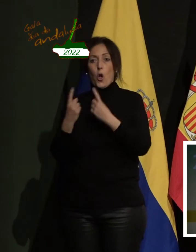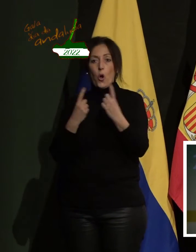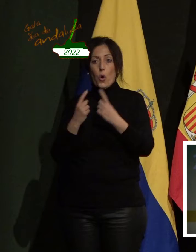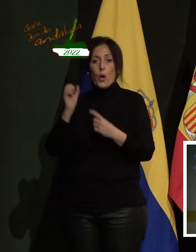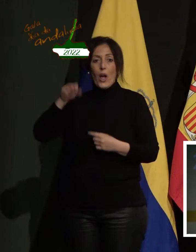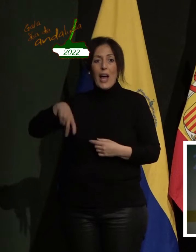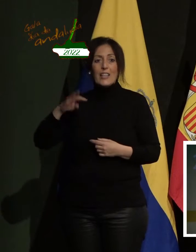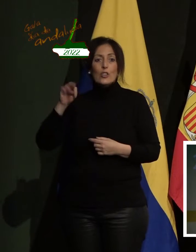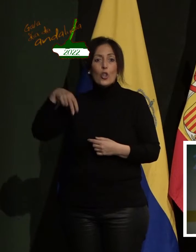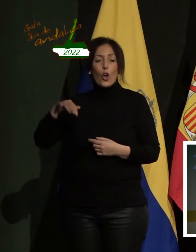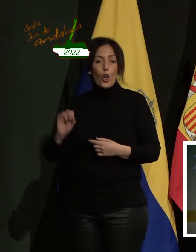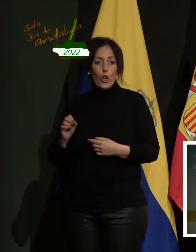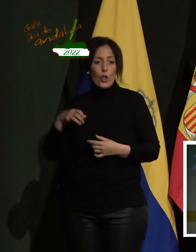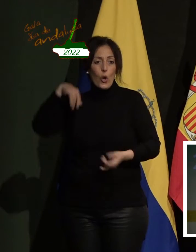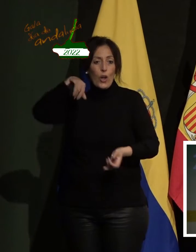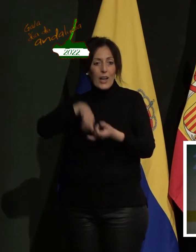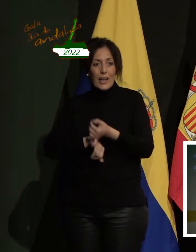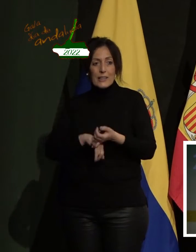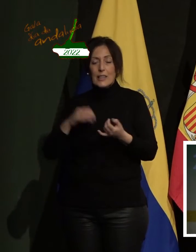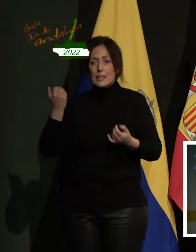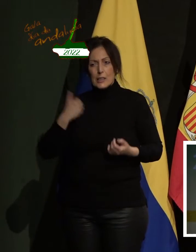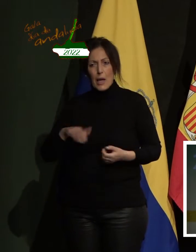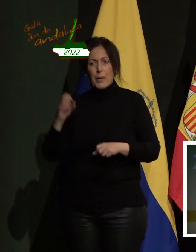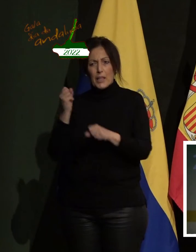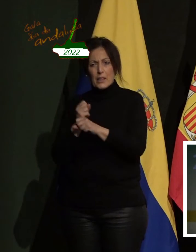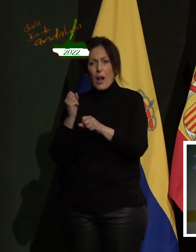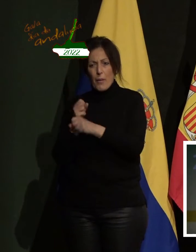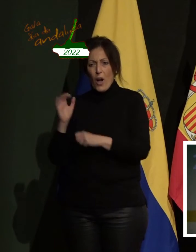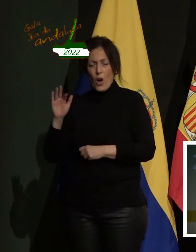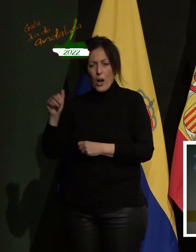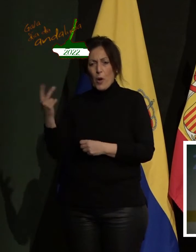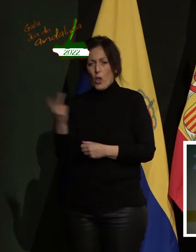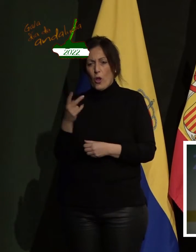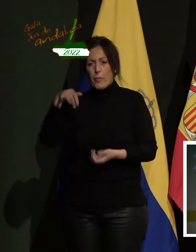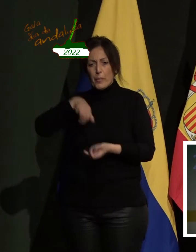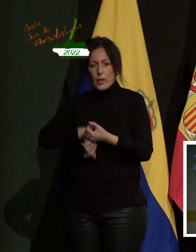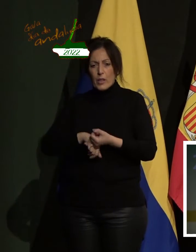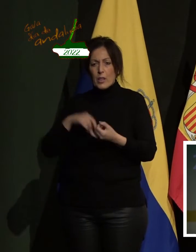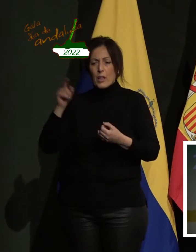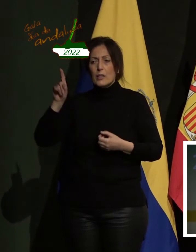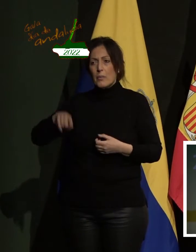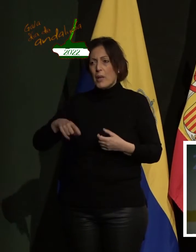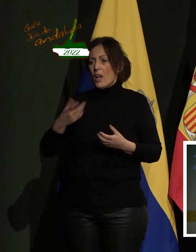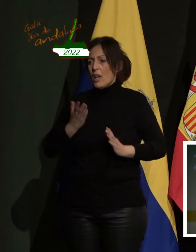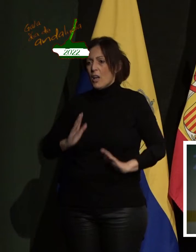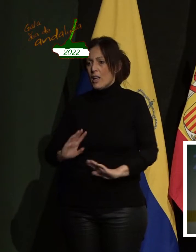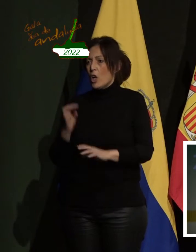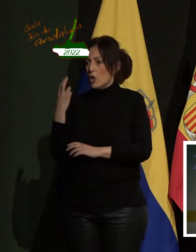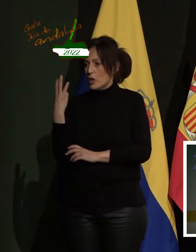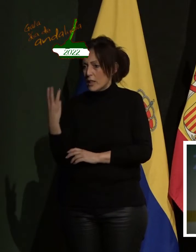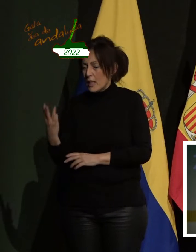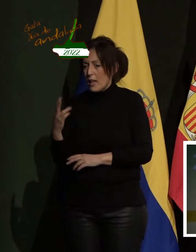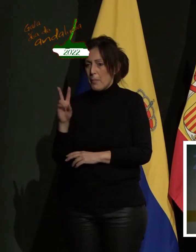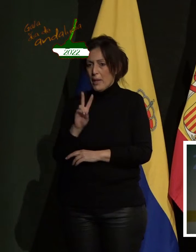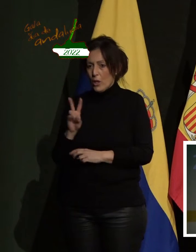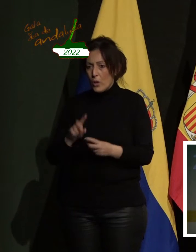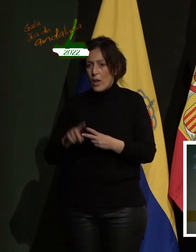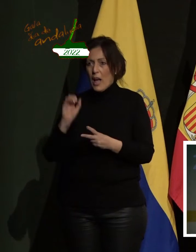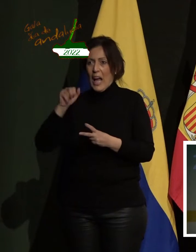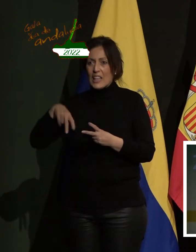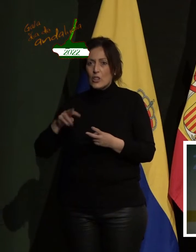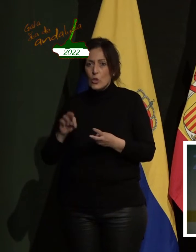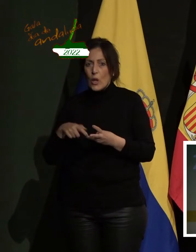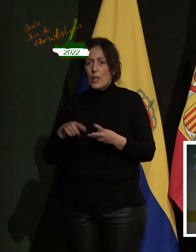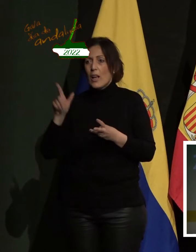con Antonio Rodríguez, con quien ha compartido también el trabajo en el campo y la construcción de una familia con 3 hijos, Verónica, Antonio